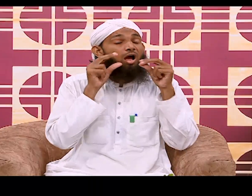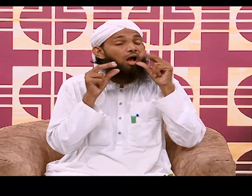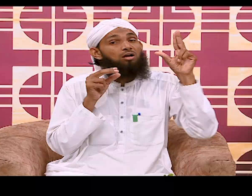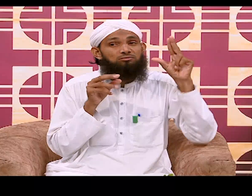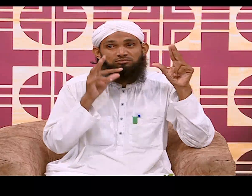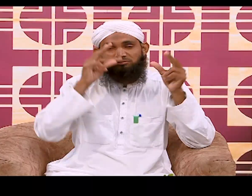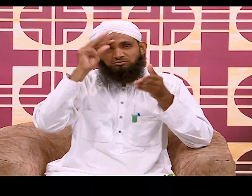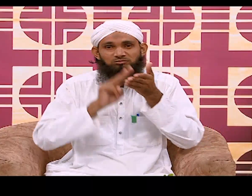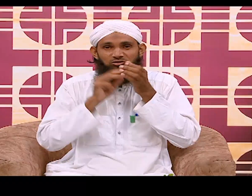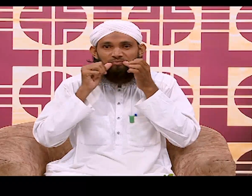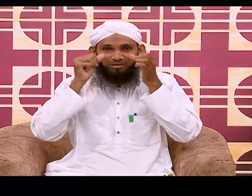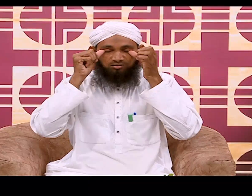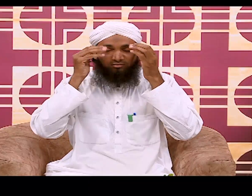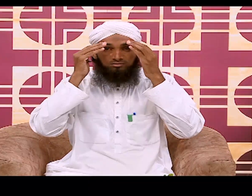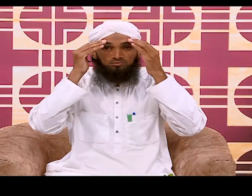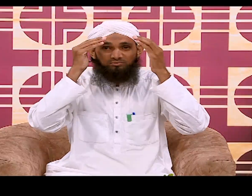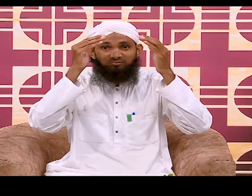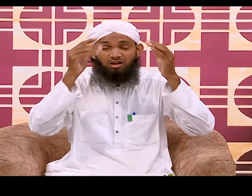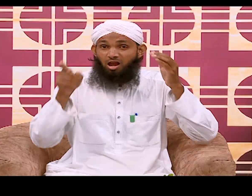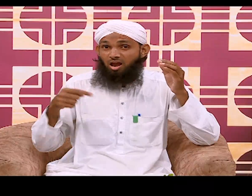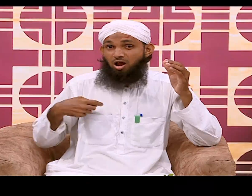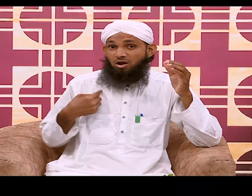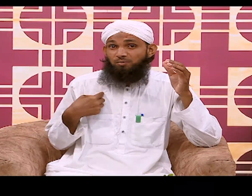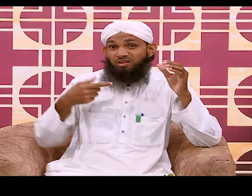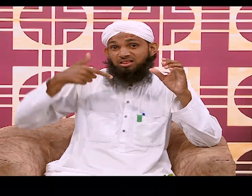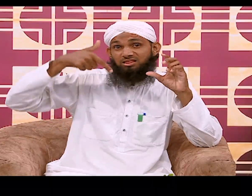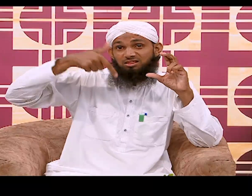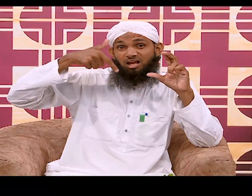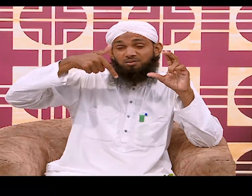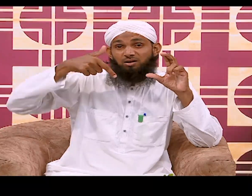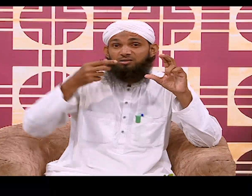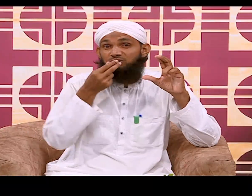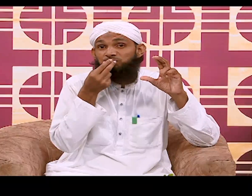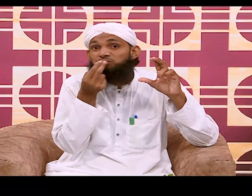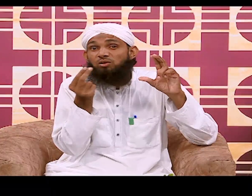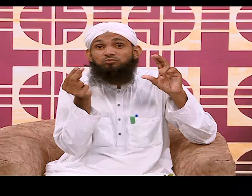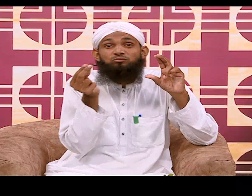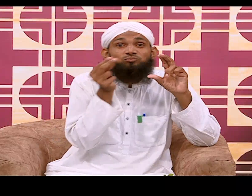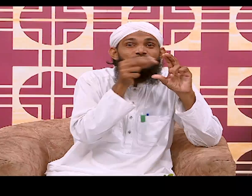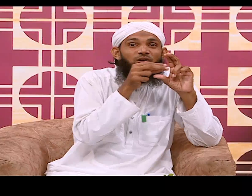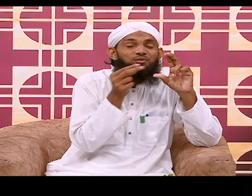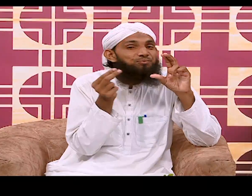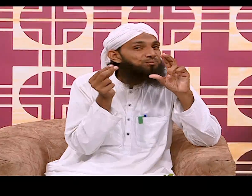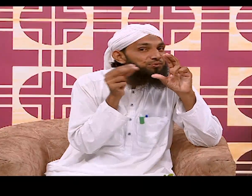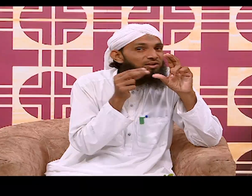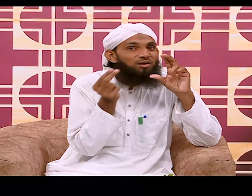دیا۔ آپ صلی اللہ علیہ وآلہ وسلم نے 7 مرتبہ میرے منہ میں اپنا لعاب مبارک